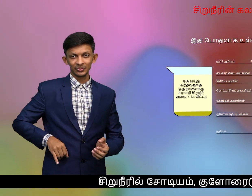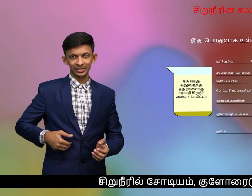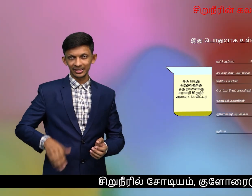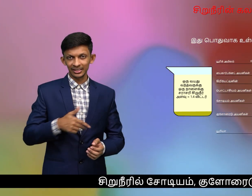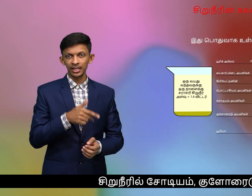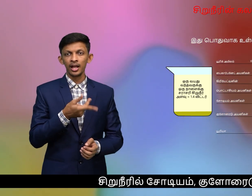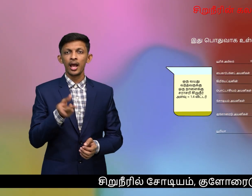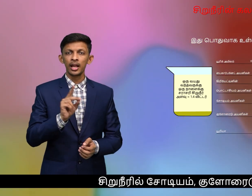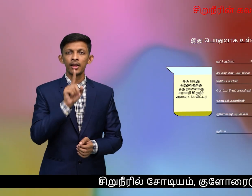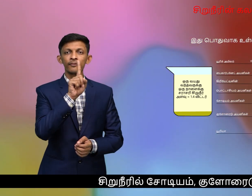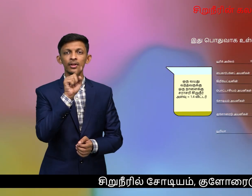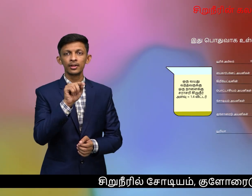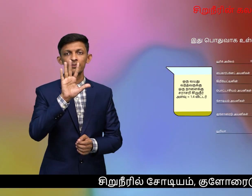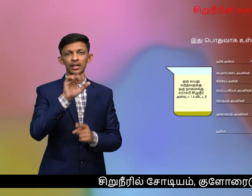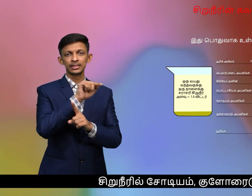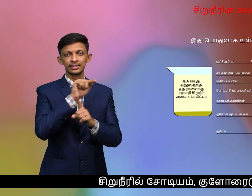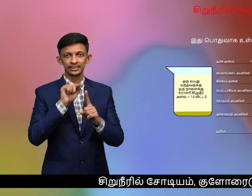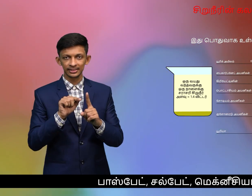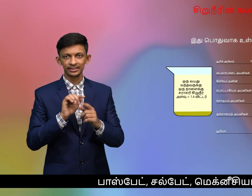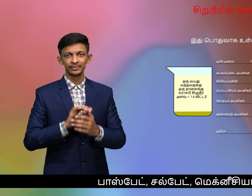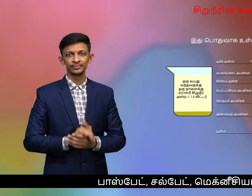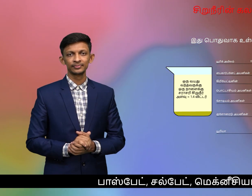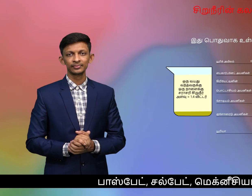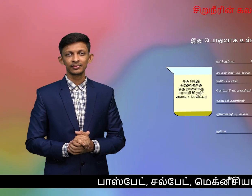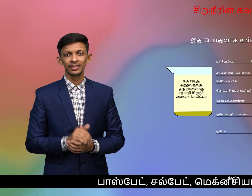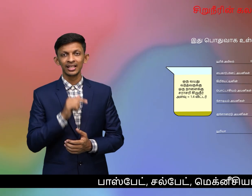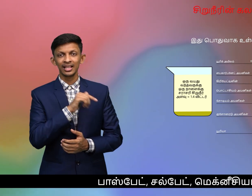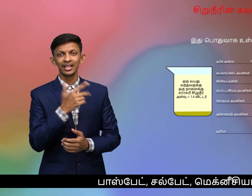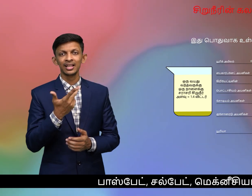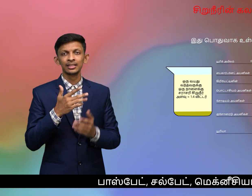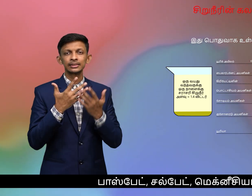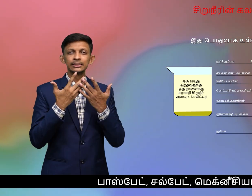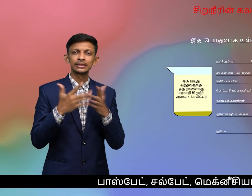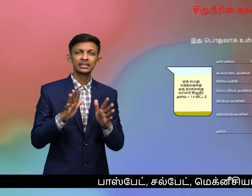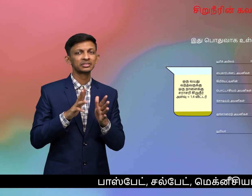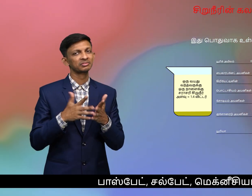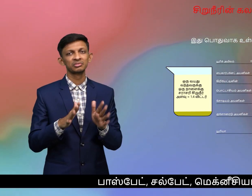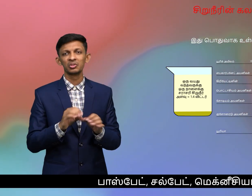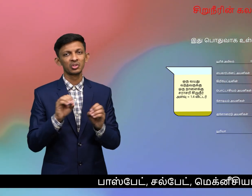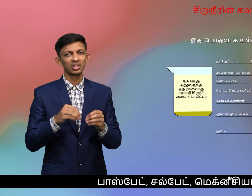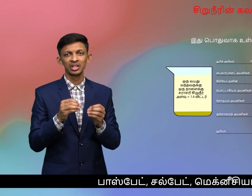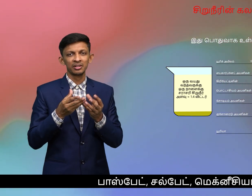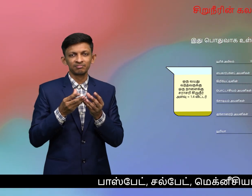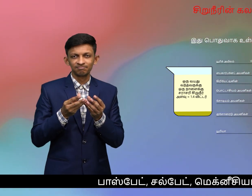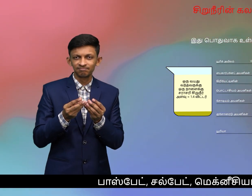சிறுநீரில் சோடியம், குளோரைடு, பாஸ்பேட், சல்பேட், மெக்னீசியம்,